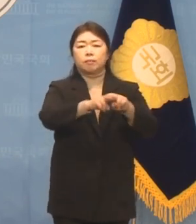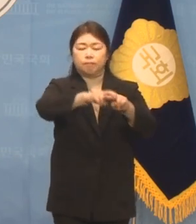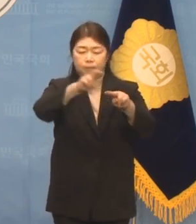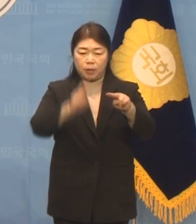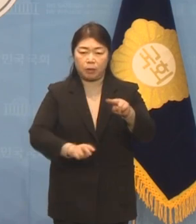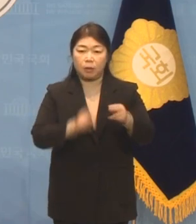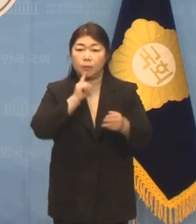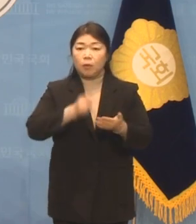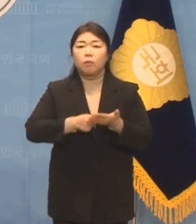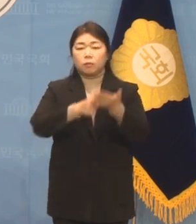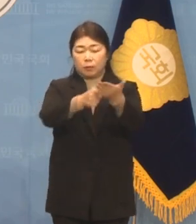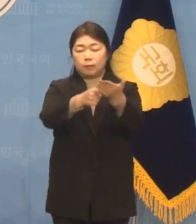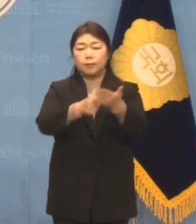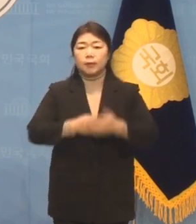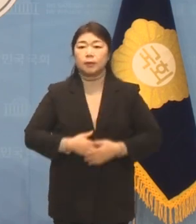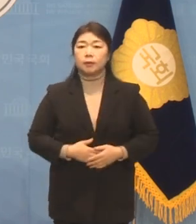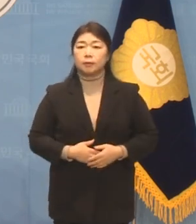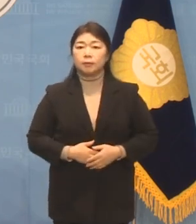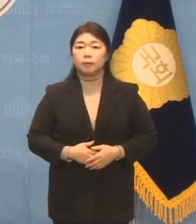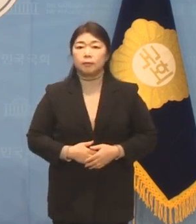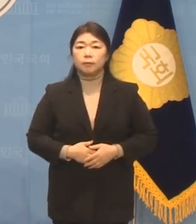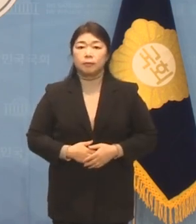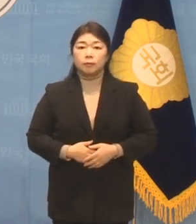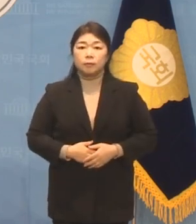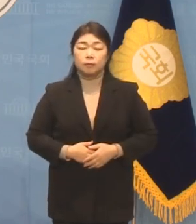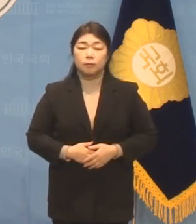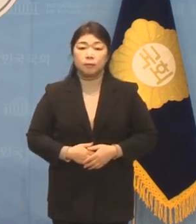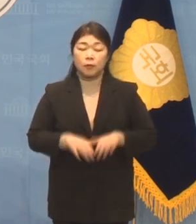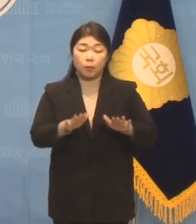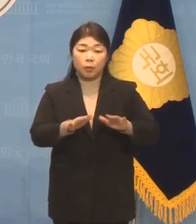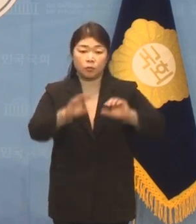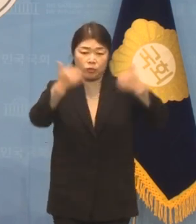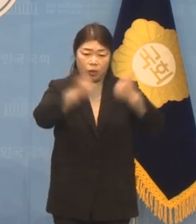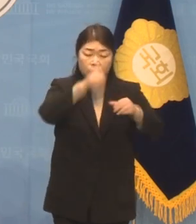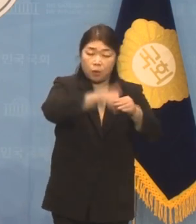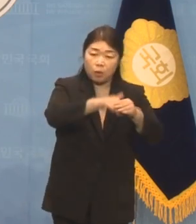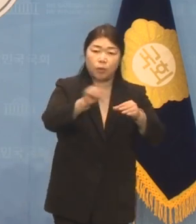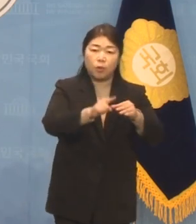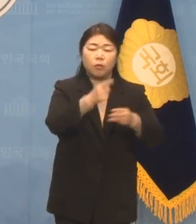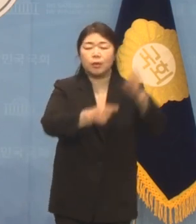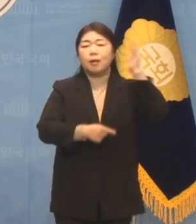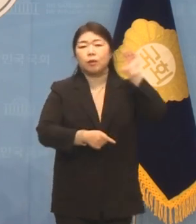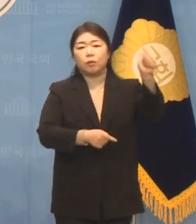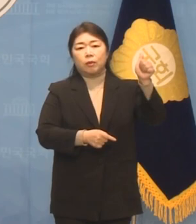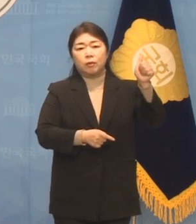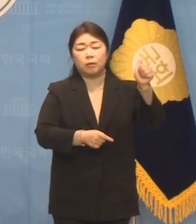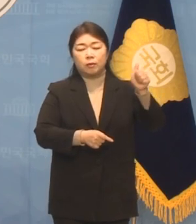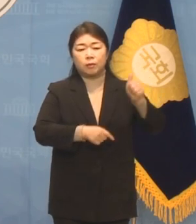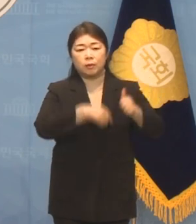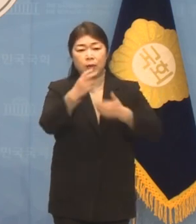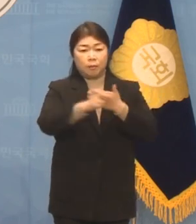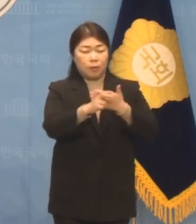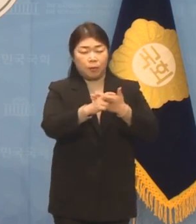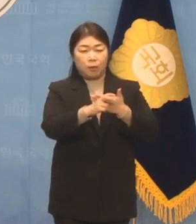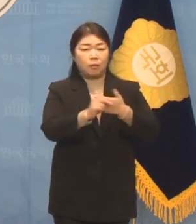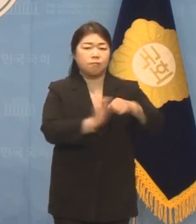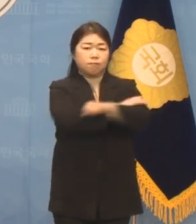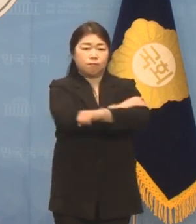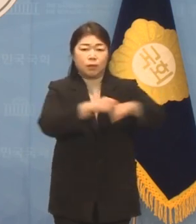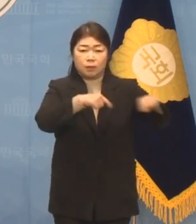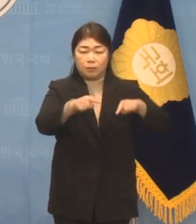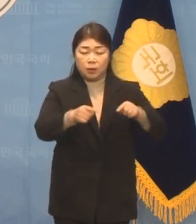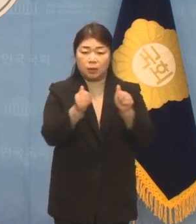사임하였음을 보고드리기 위해 이 자리에 섰습니다. 이번 총선은 윤석열 대통령의 반헌법적, 반민주적 폭주를